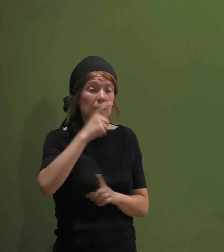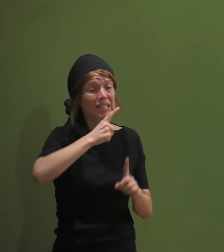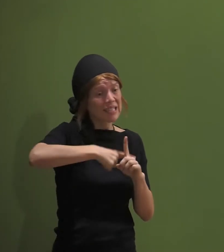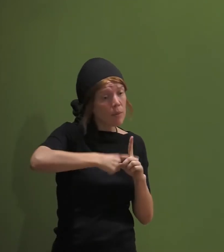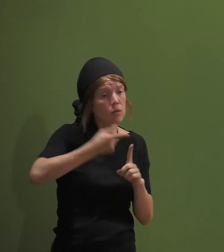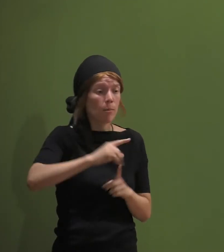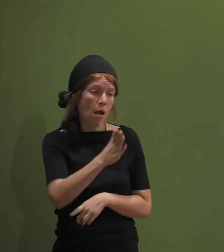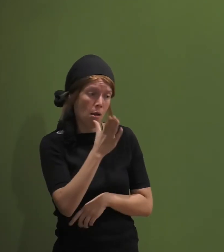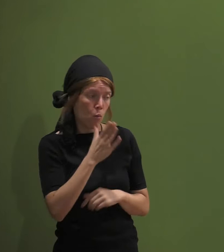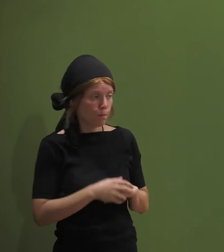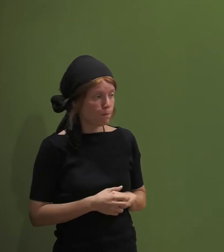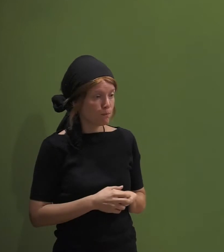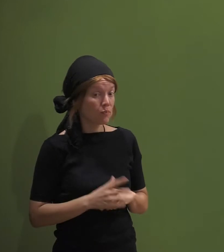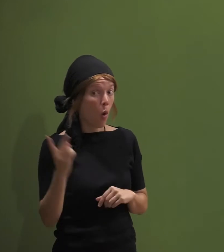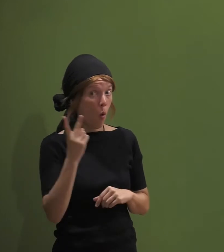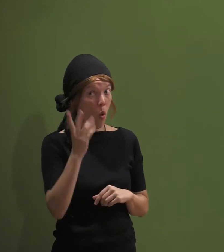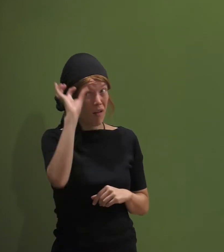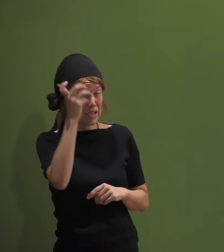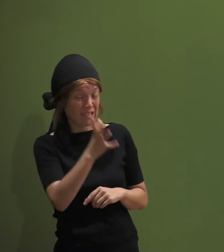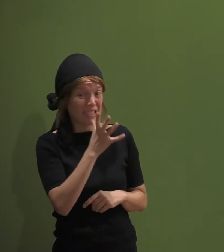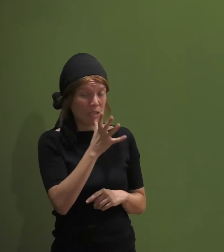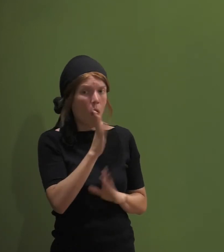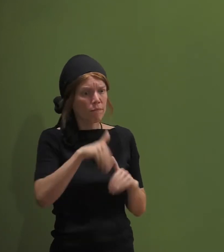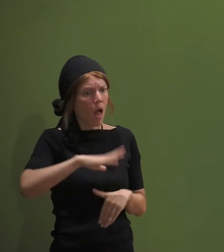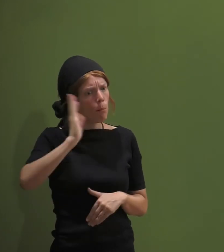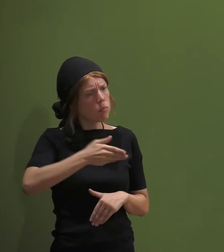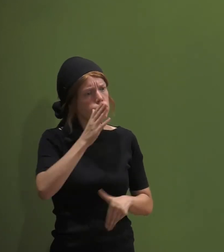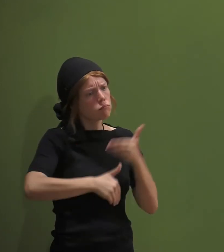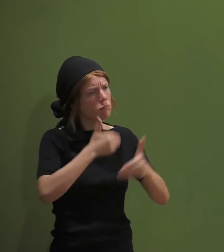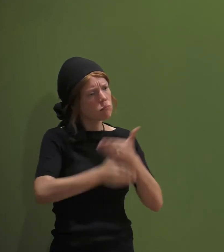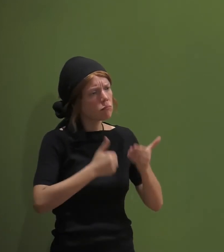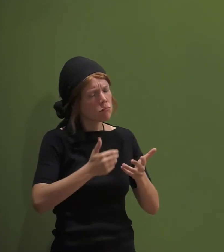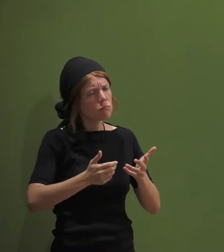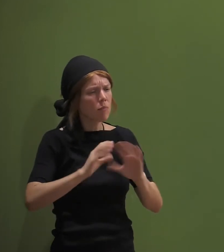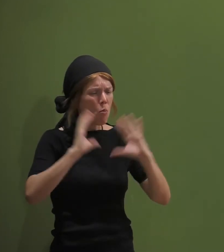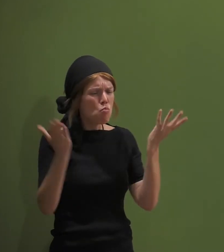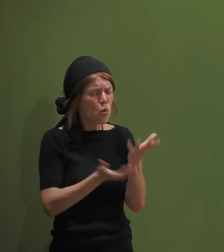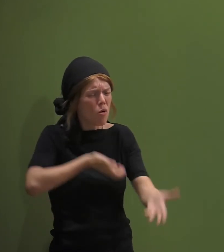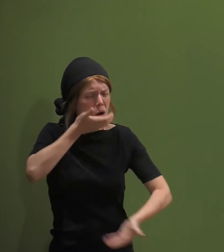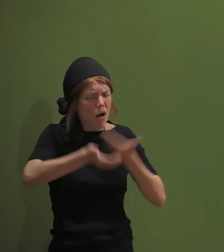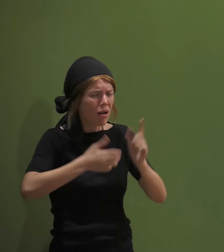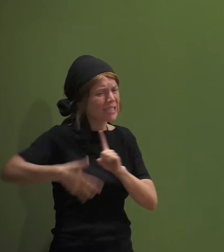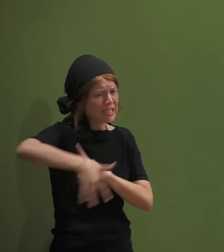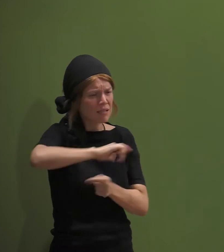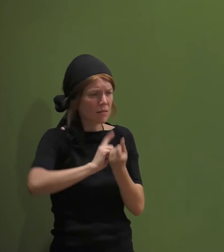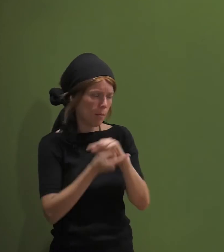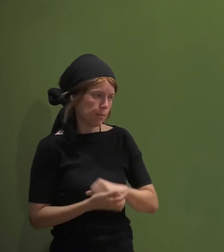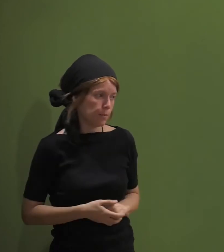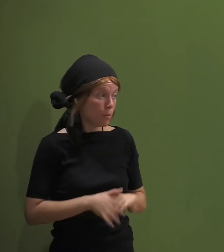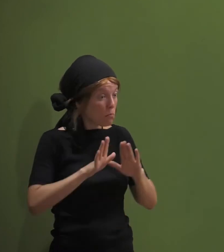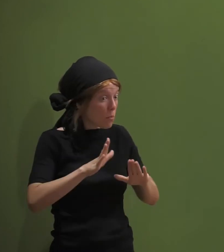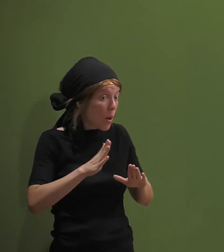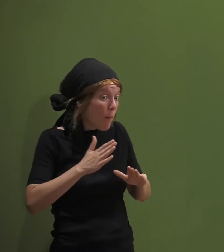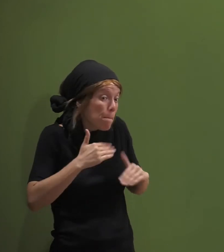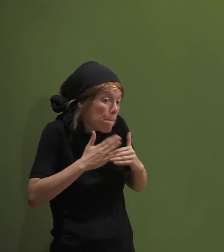temperaturas como en agua. Y ambos factores están viendo afectados por los procesos de calentamiento global y cambio climático. Pero al menos